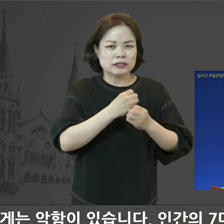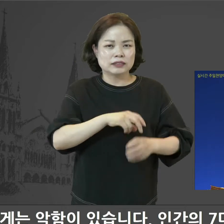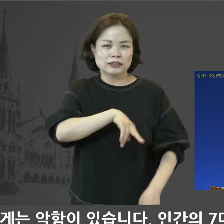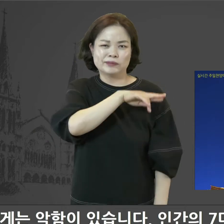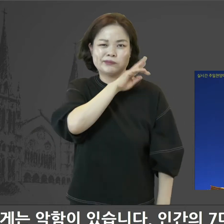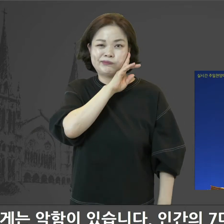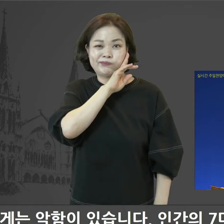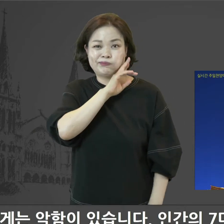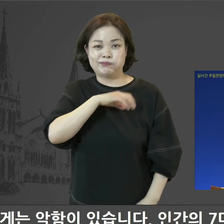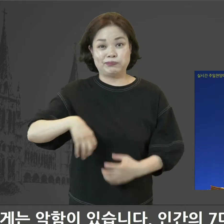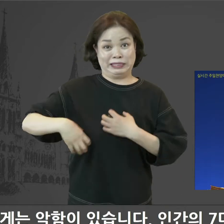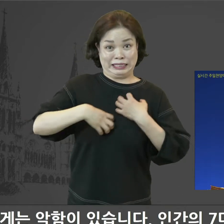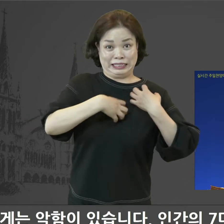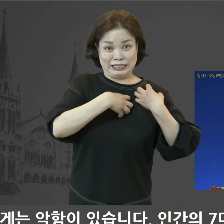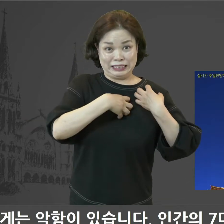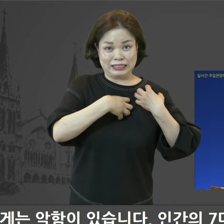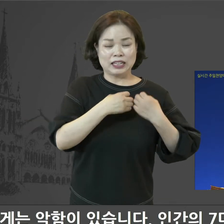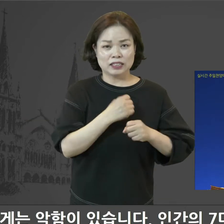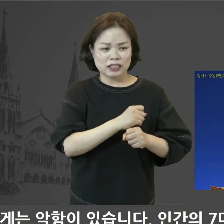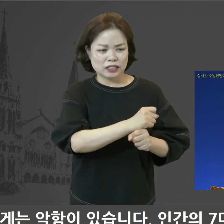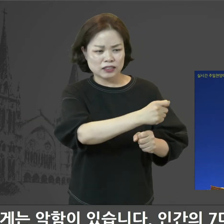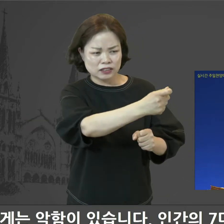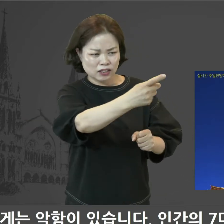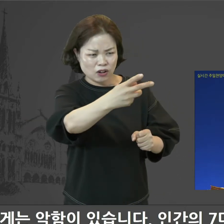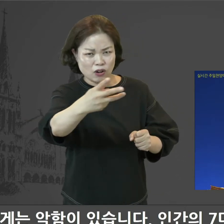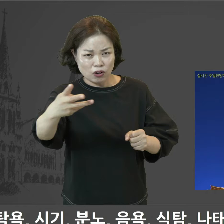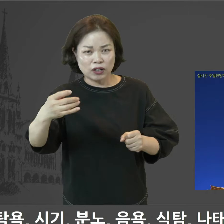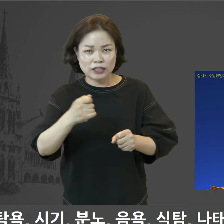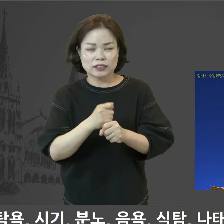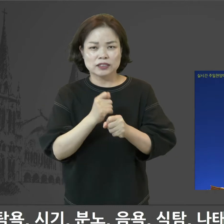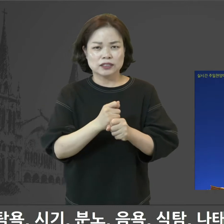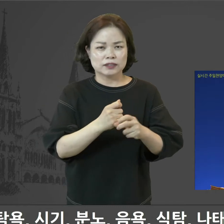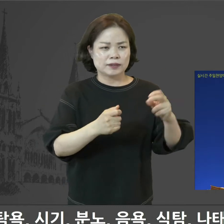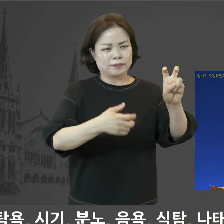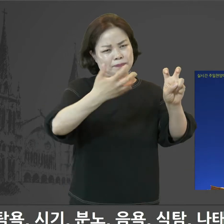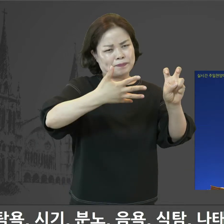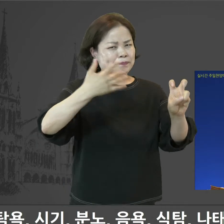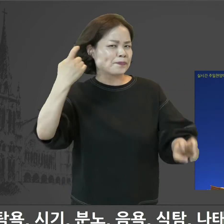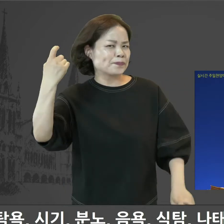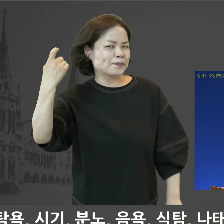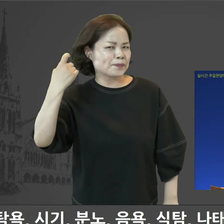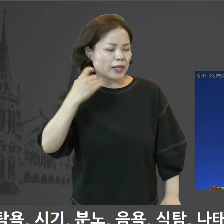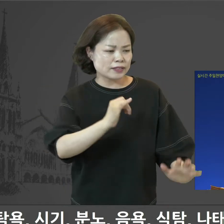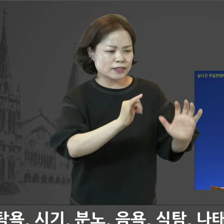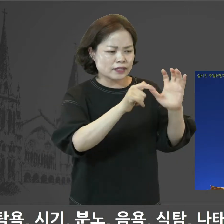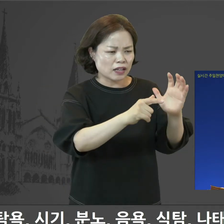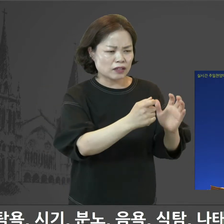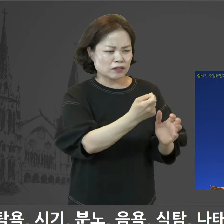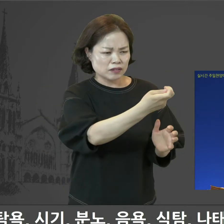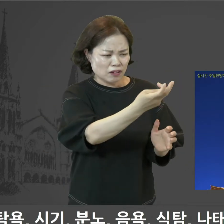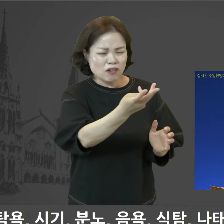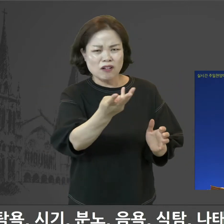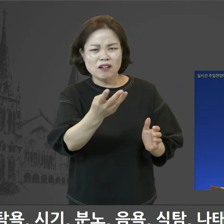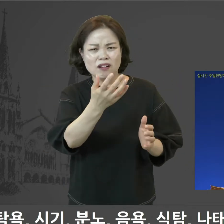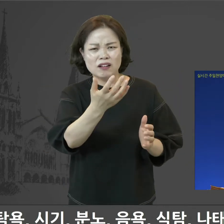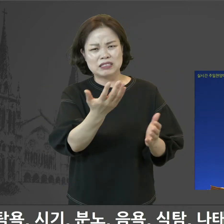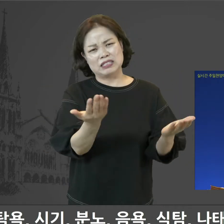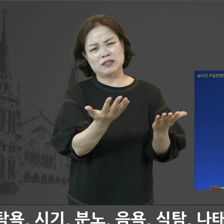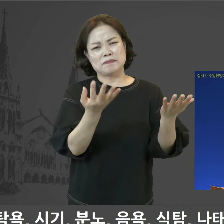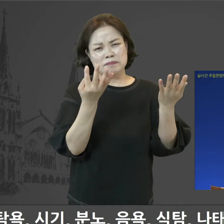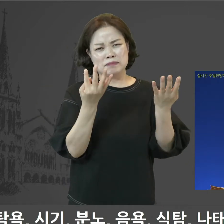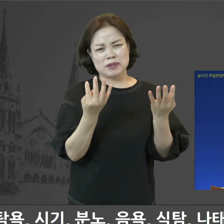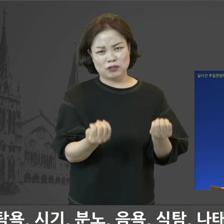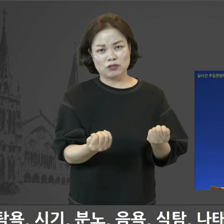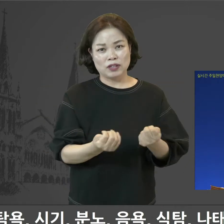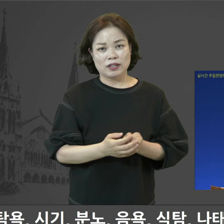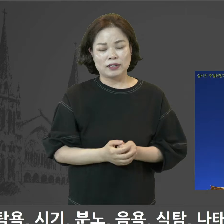나태라고 합니다. 간혹 이런 대중매체를 통해 이야기를 듣다 보면 이 세상에 별의별 이야기가 다 있구나 하는